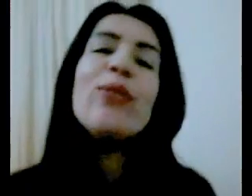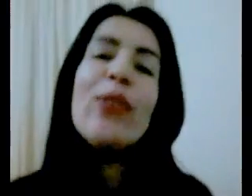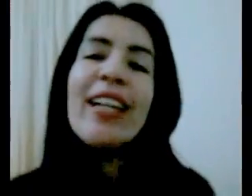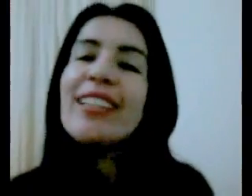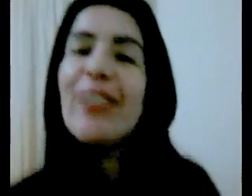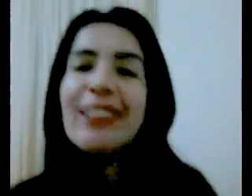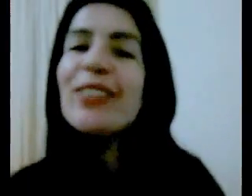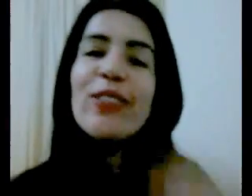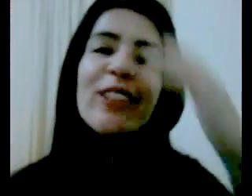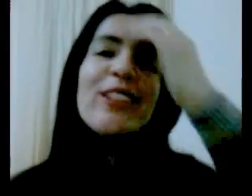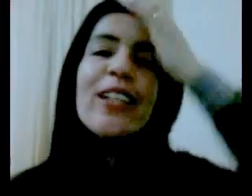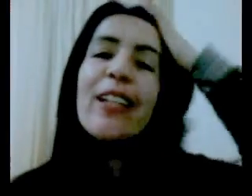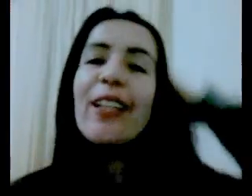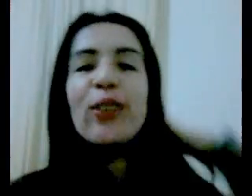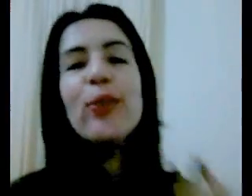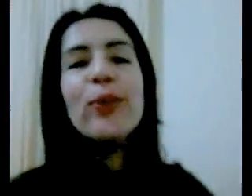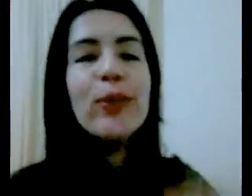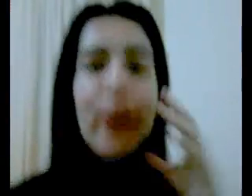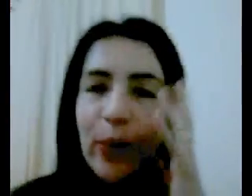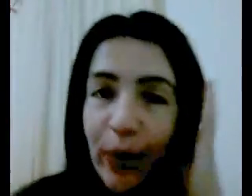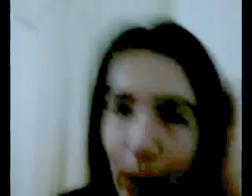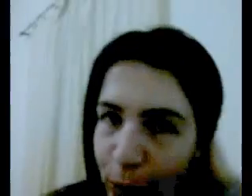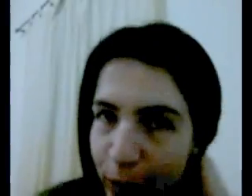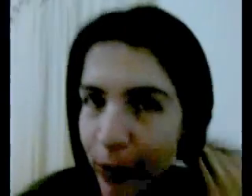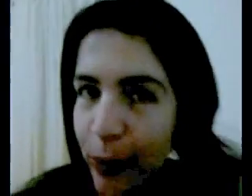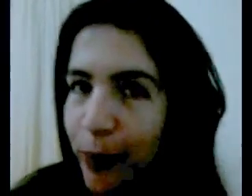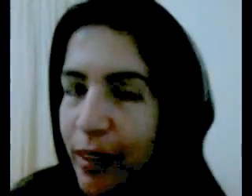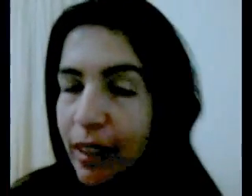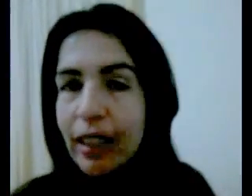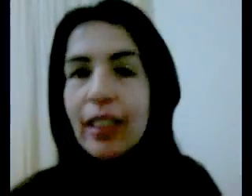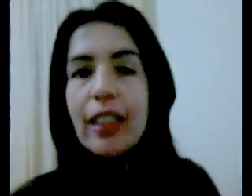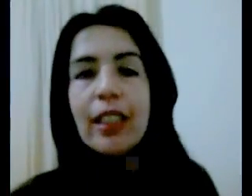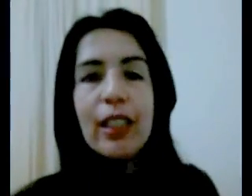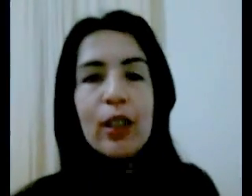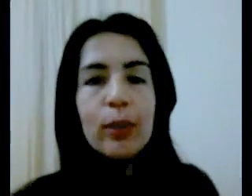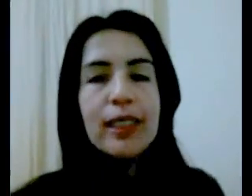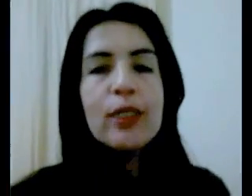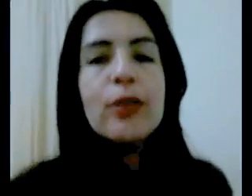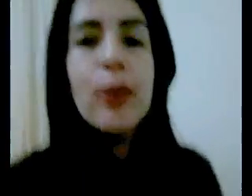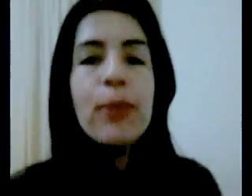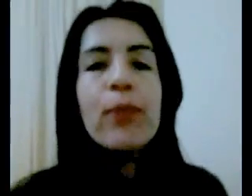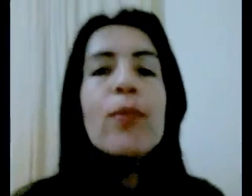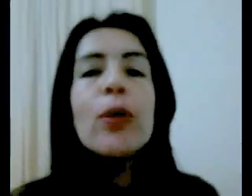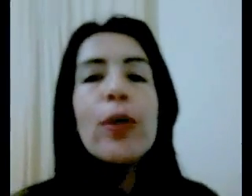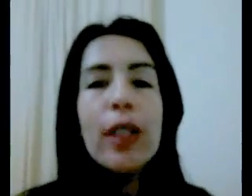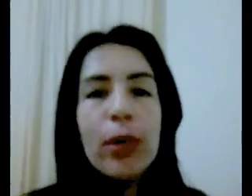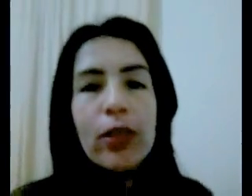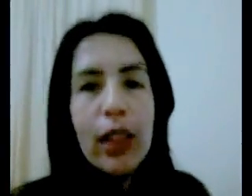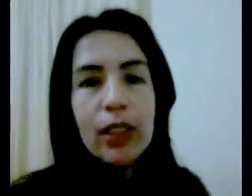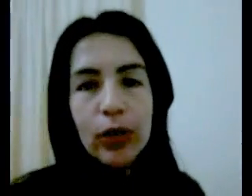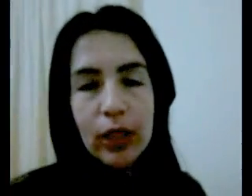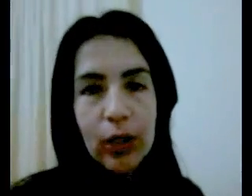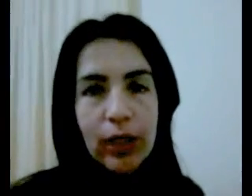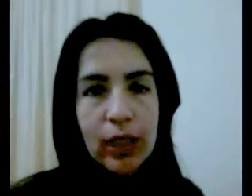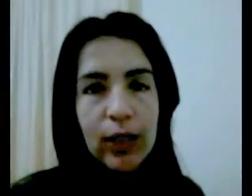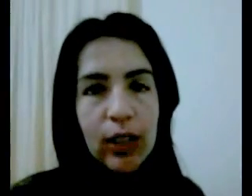Toda empolgada fazendo o vídeo e dá erro no final do vídeo. Mas enfim, bom, eu tô aqui para falar do ultrassom